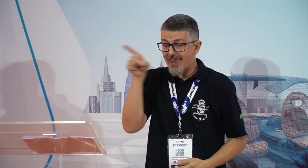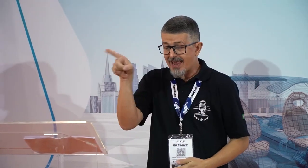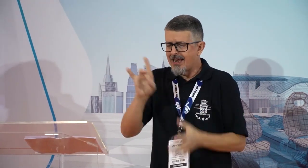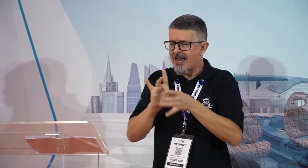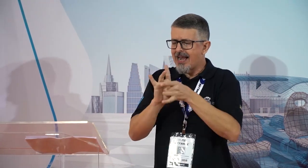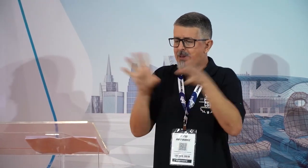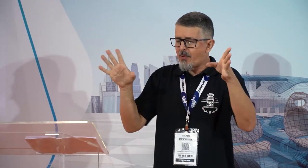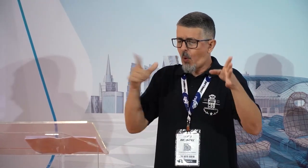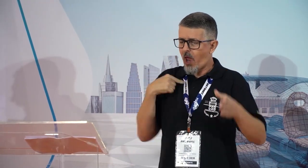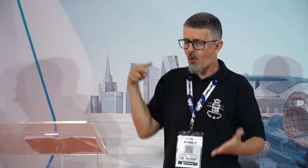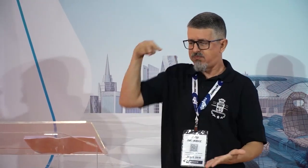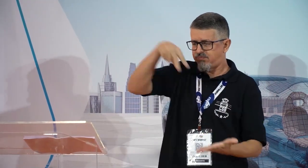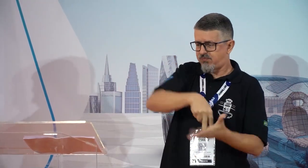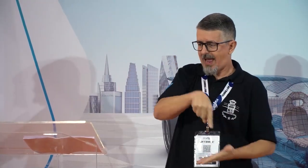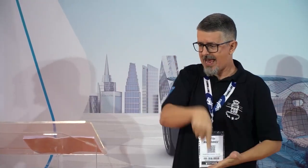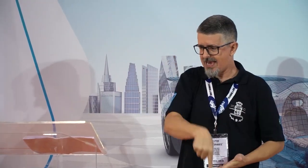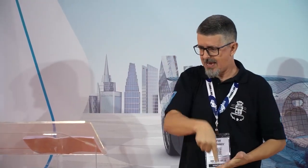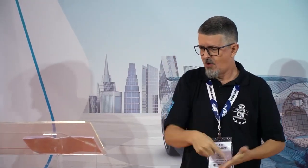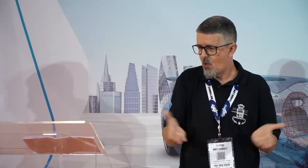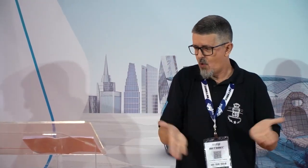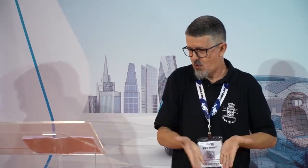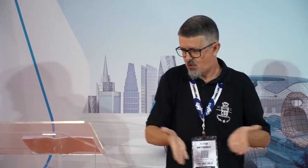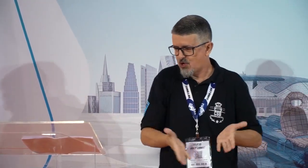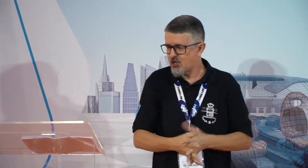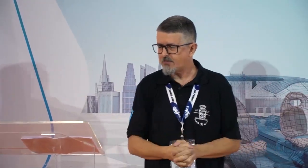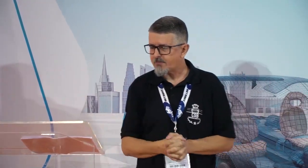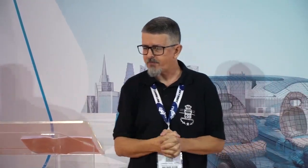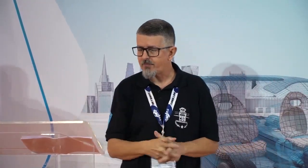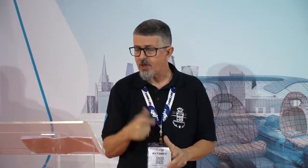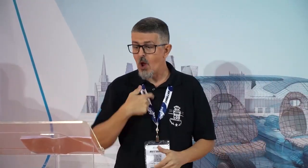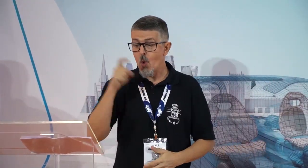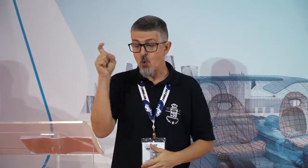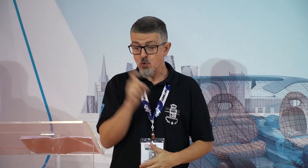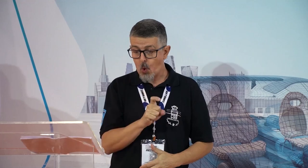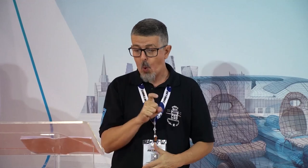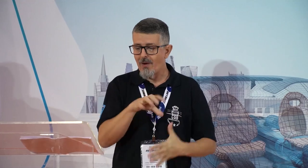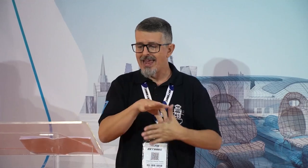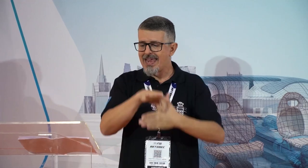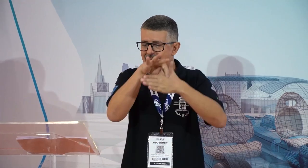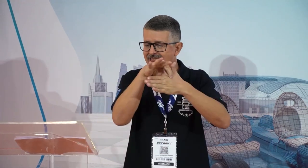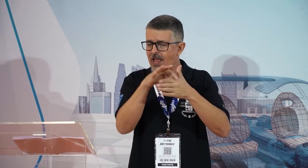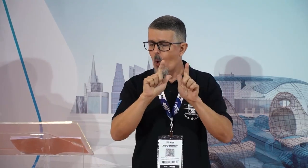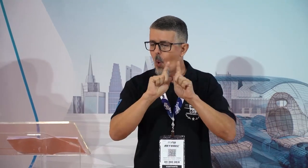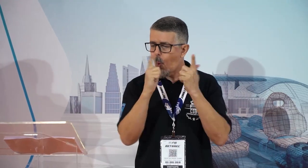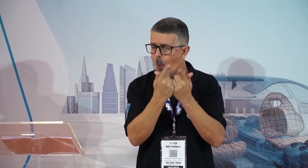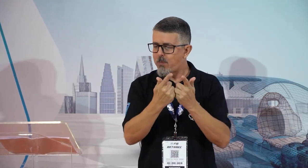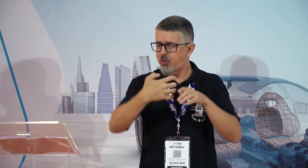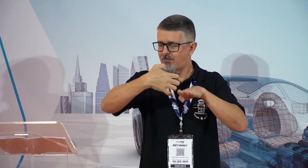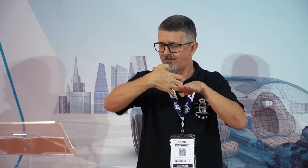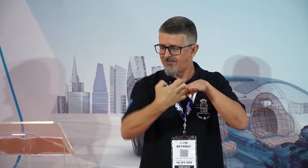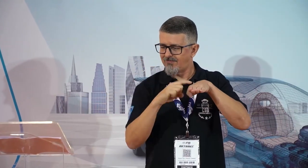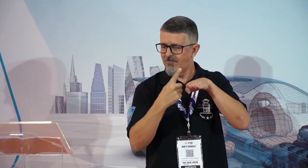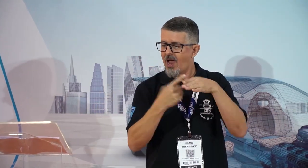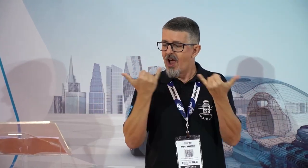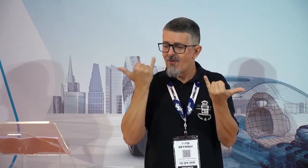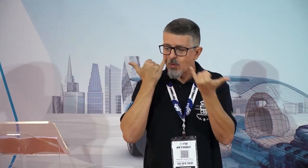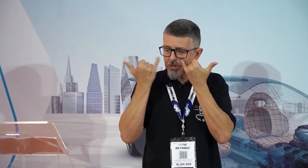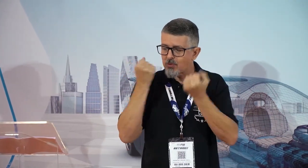Obrigada ao meu líder, né, que me liberou pra estar aqui hoje. Eu sou líder de um grupo chamado